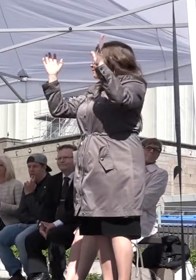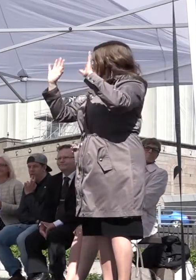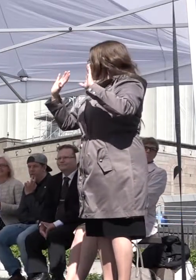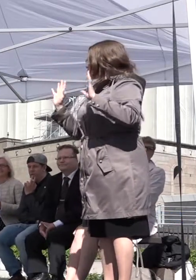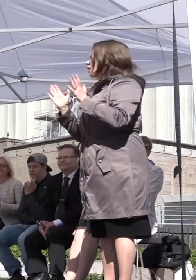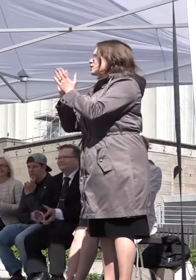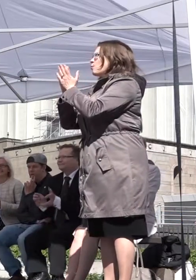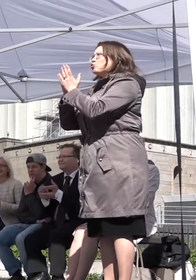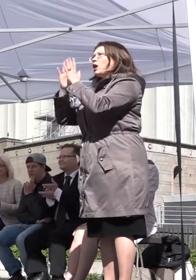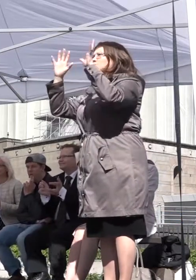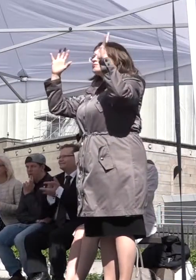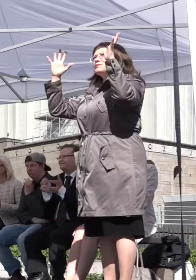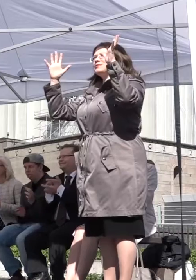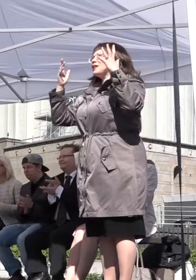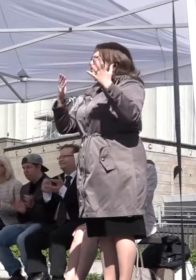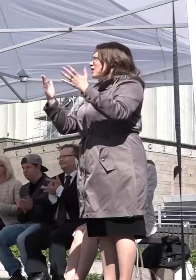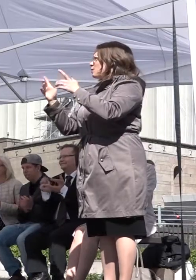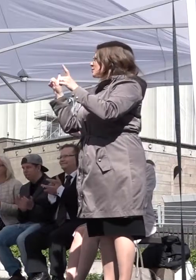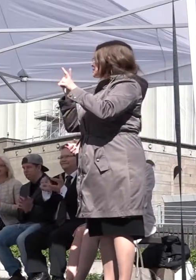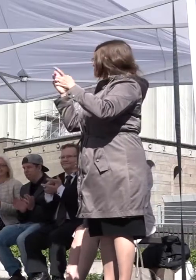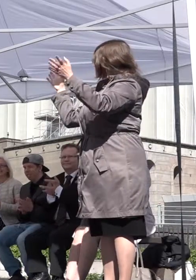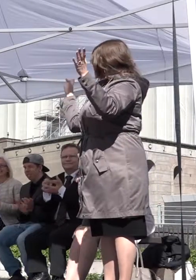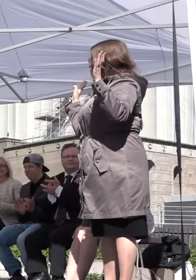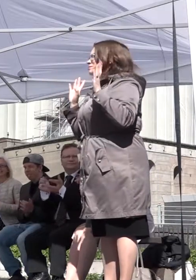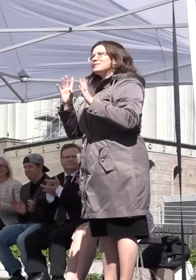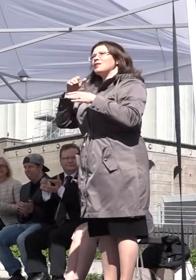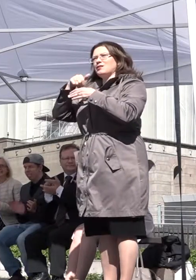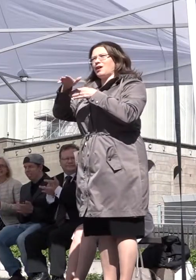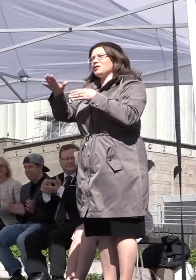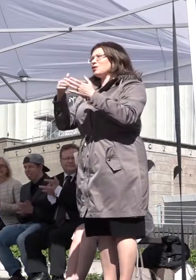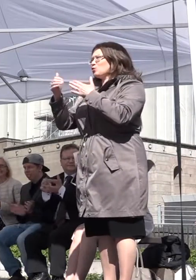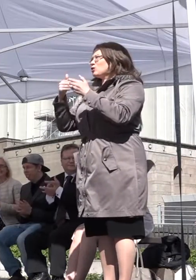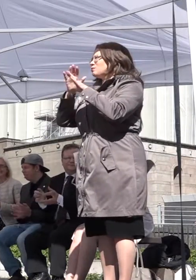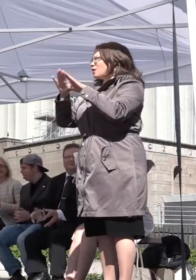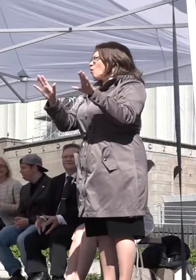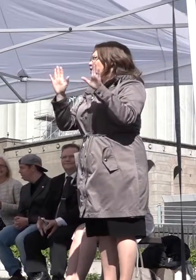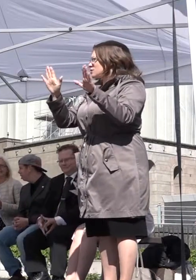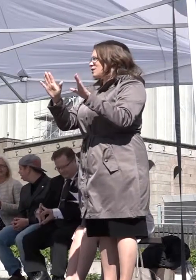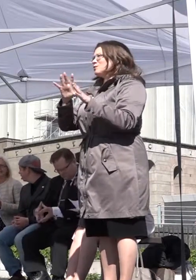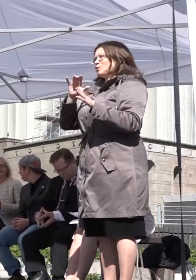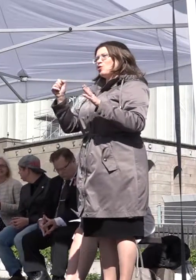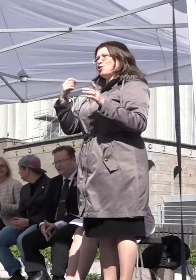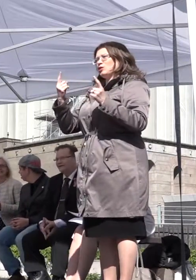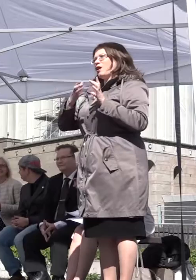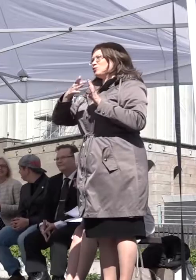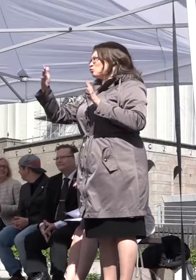ja vähän tervehdimme sinua. Jatka ihmeessä työtäsi siellä rauhassa koko tämän tilaisuuden